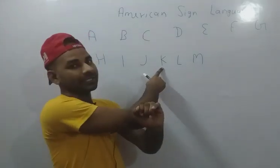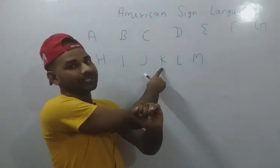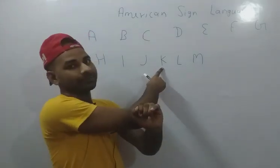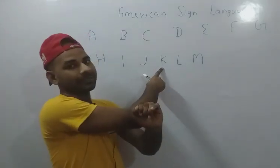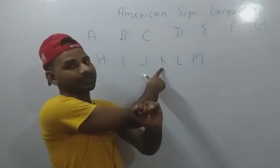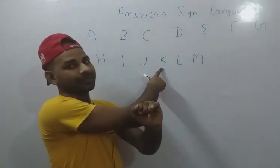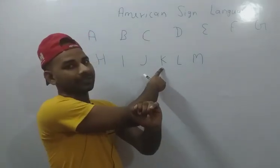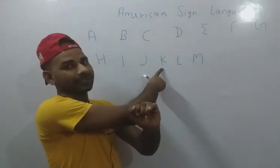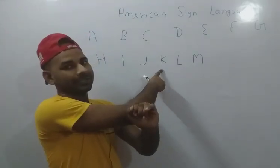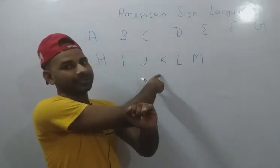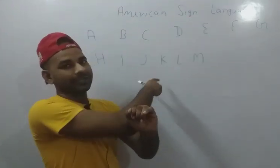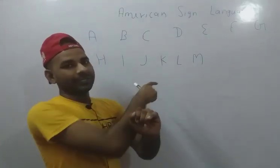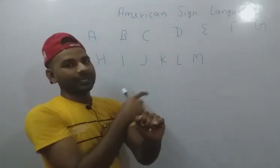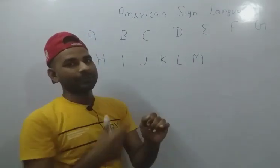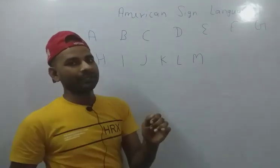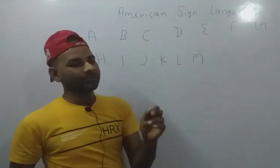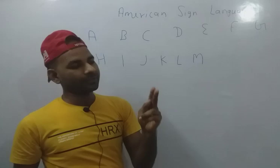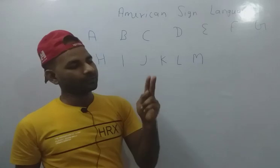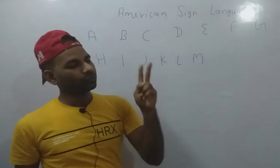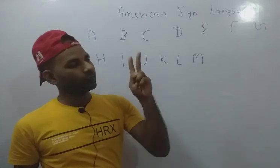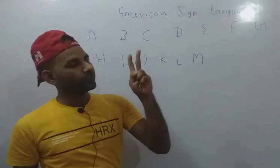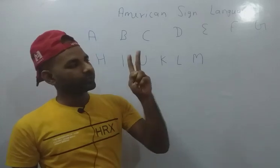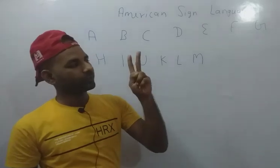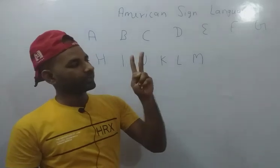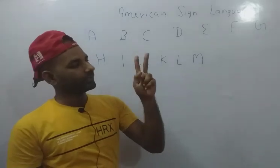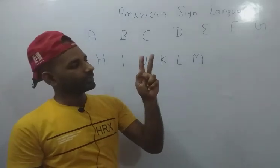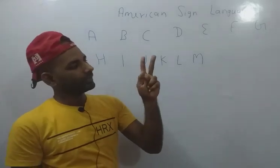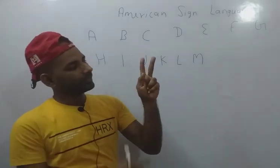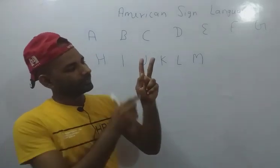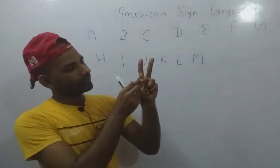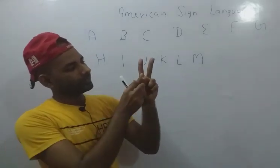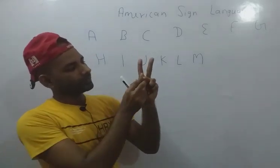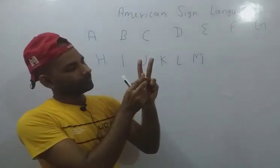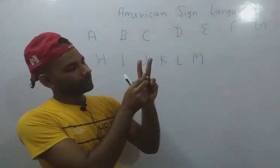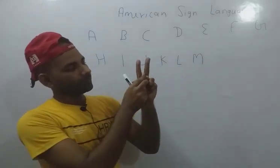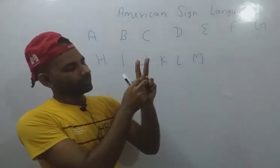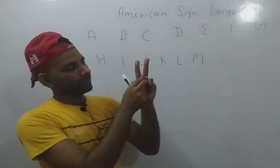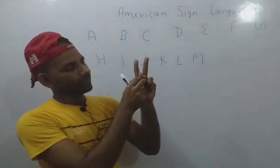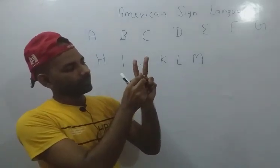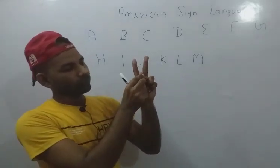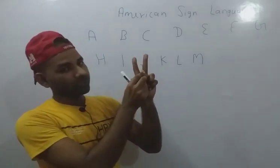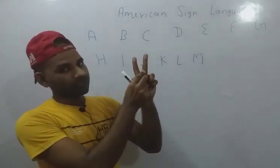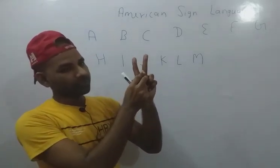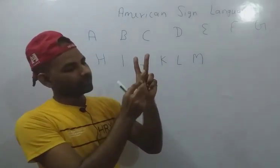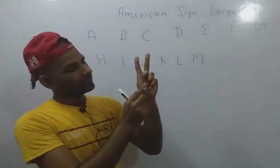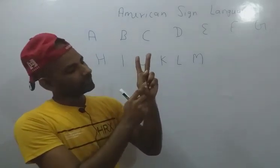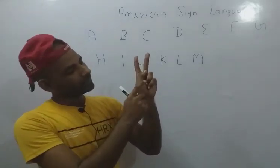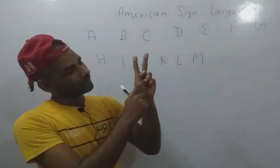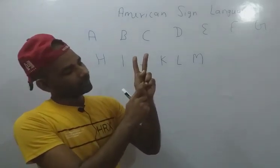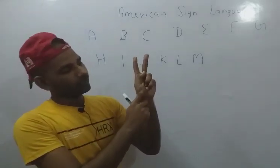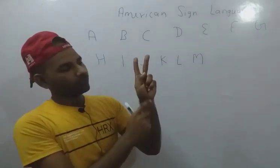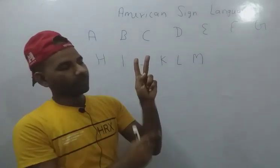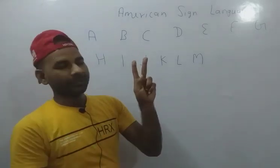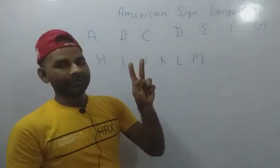का नंबर, अब के दो उंगली ऐसे उठाइए, एक इसके बीच में, यहाँ अंगूठा इसके बीच में रखिए, ये दोनों यहाँ पे ऐसे